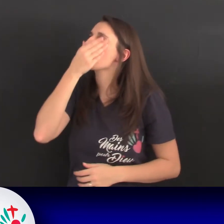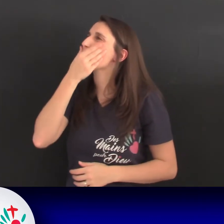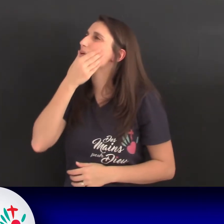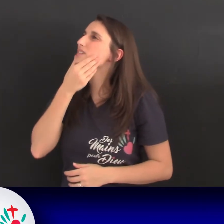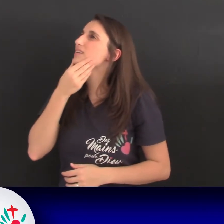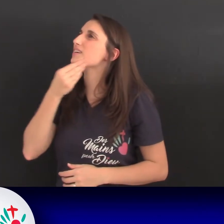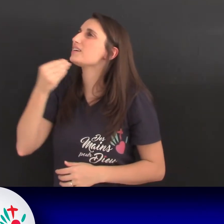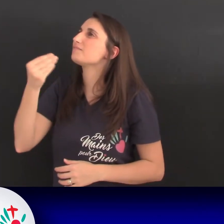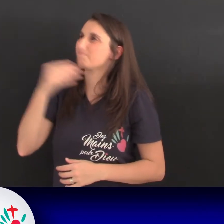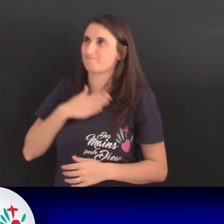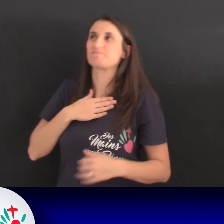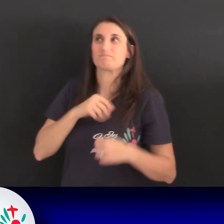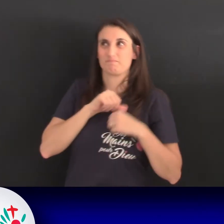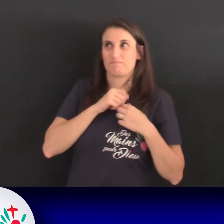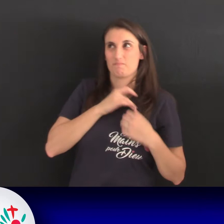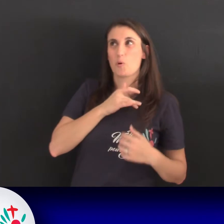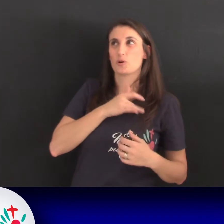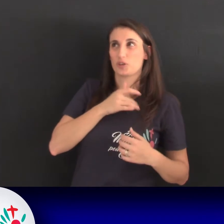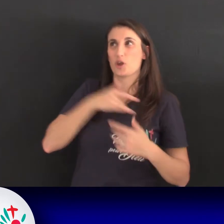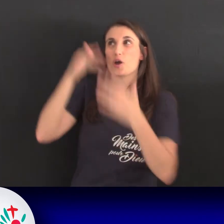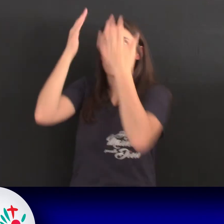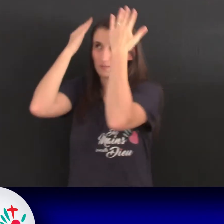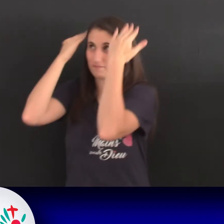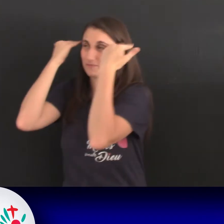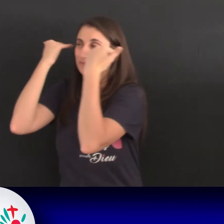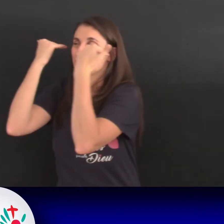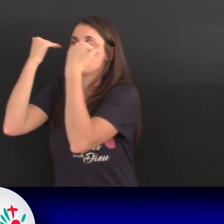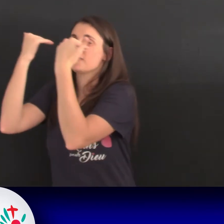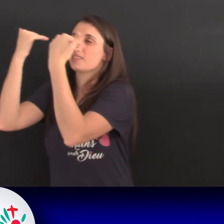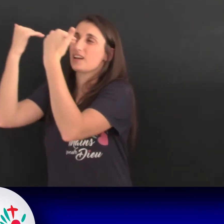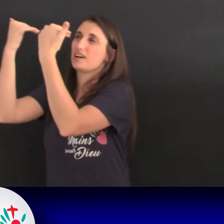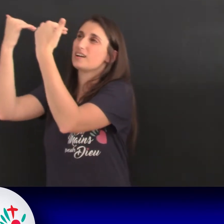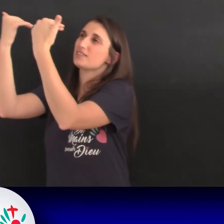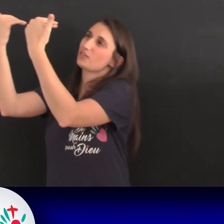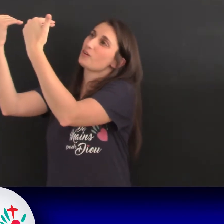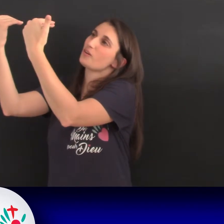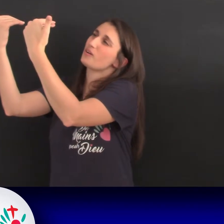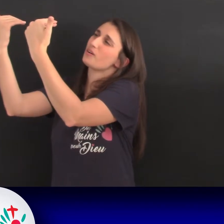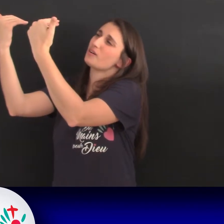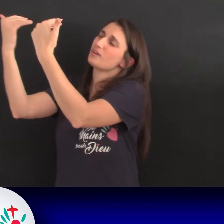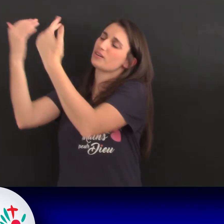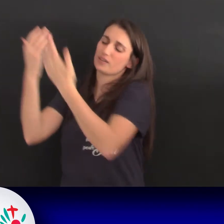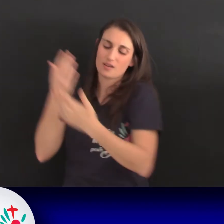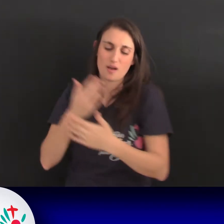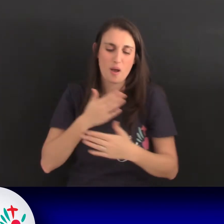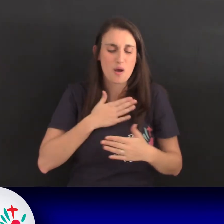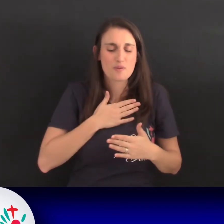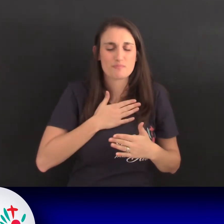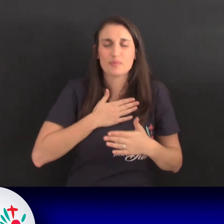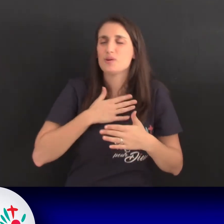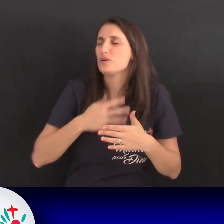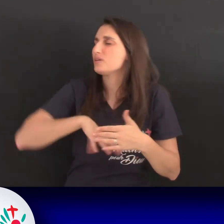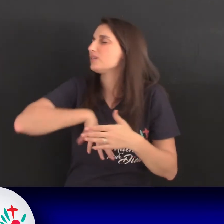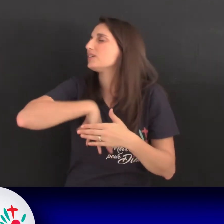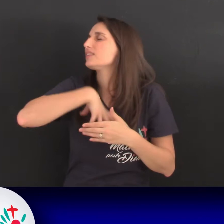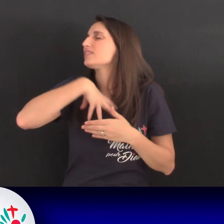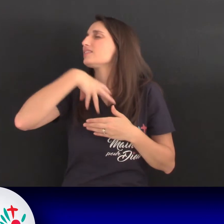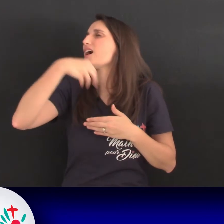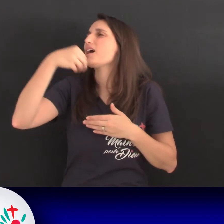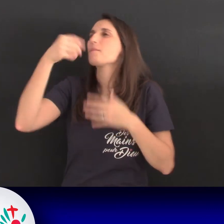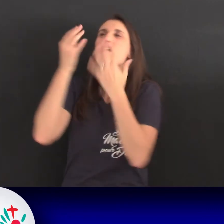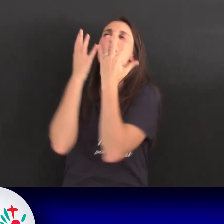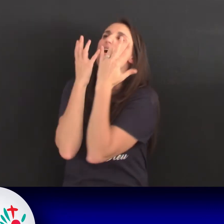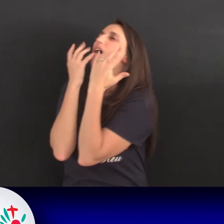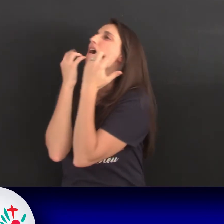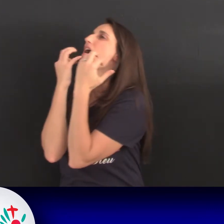Grâce et beauté que mon cœur adore,